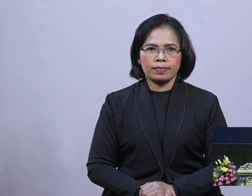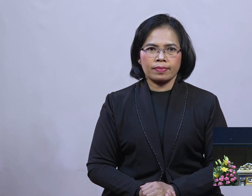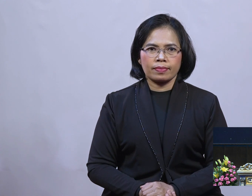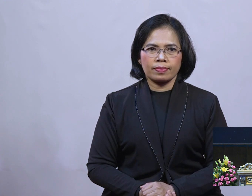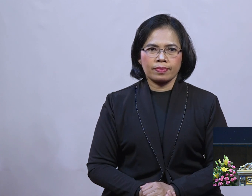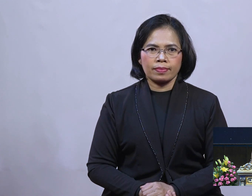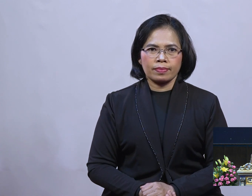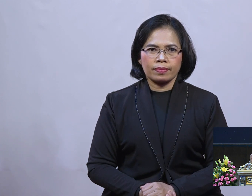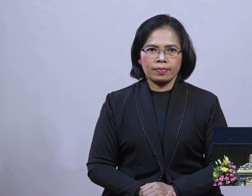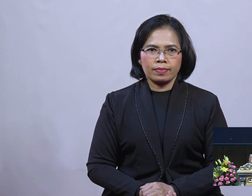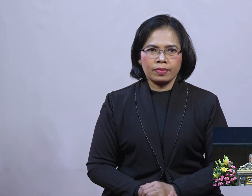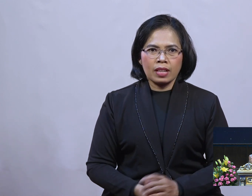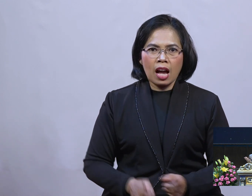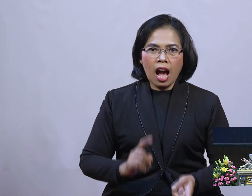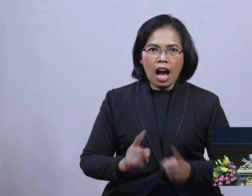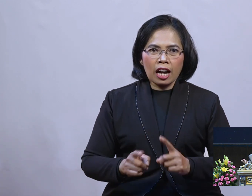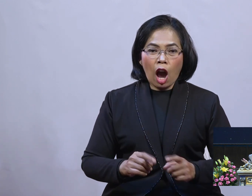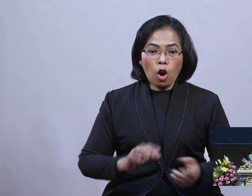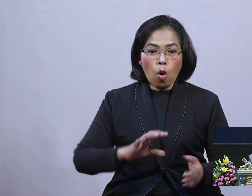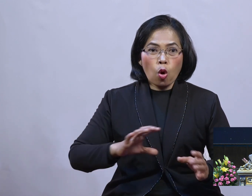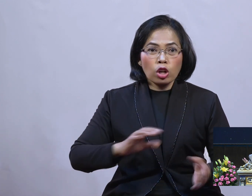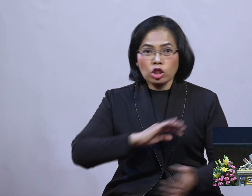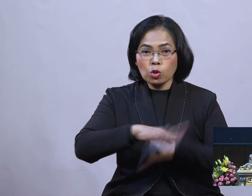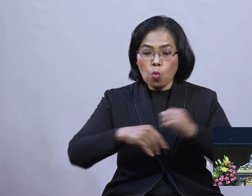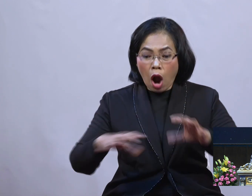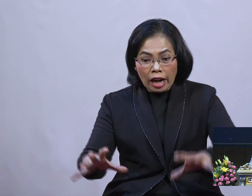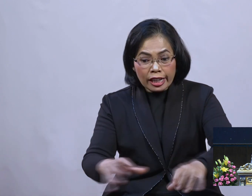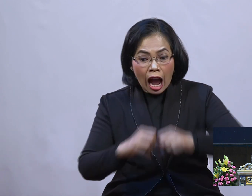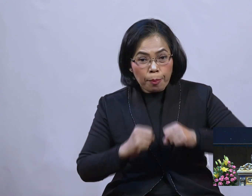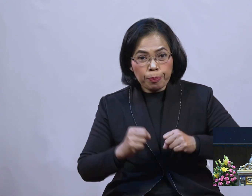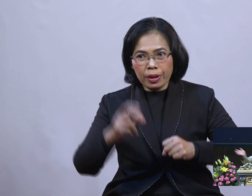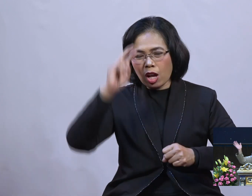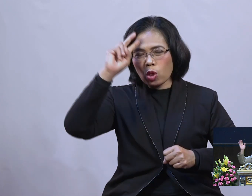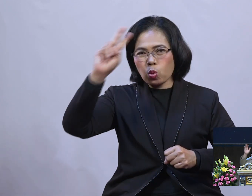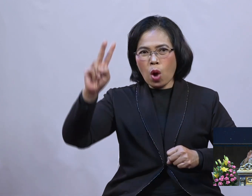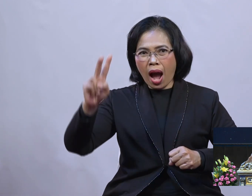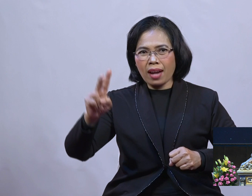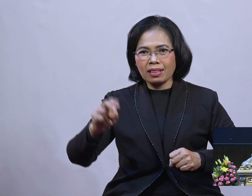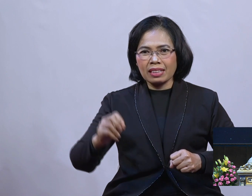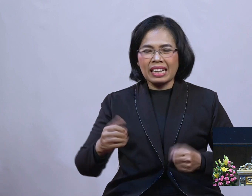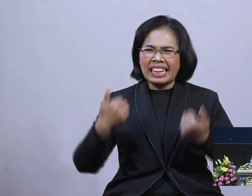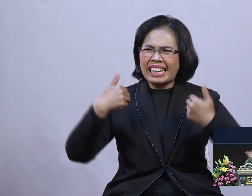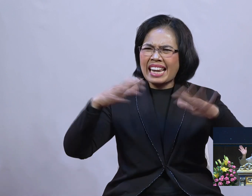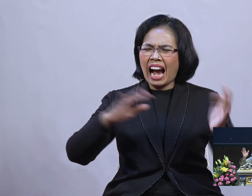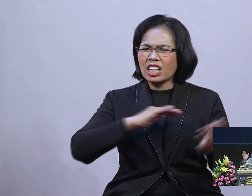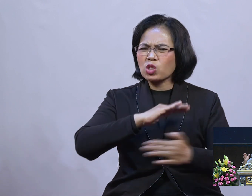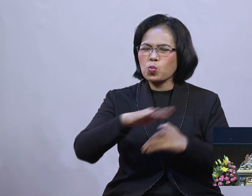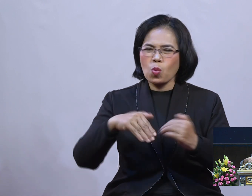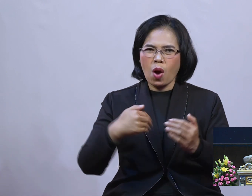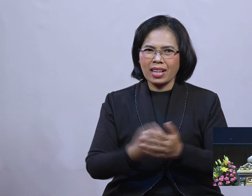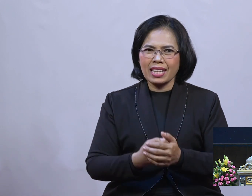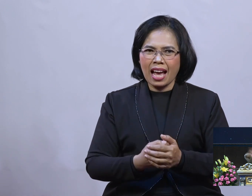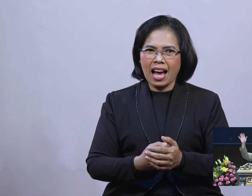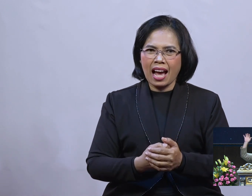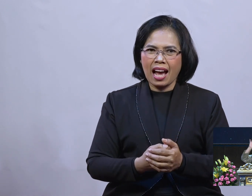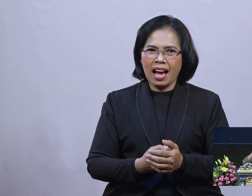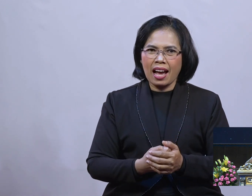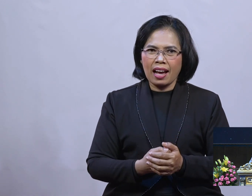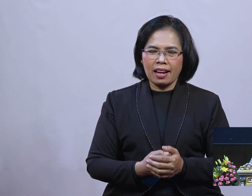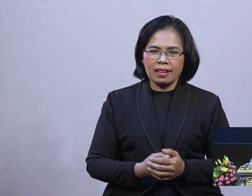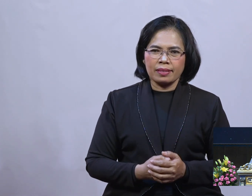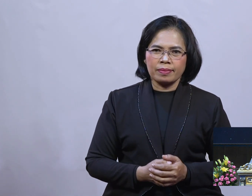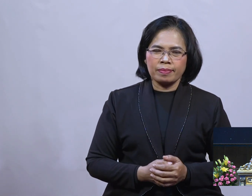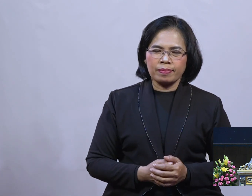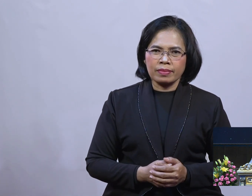a single kalopun sesuatu diambil daripadanya kertasnya juga Jumpai orang yang mencintai Tuhan kehilangan segala-galanya kehabisan segala-galanya lalu